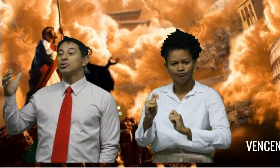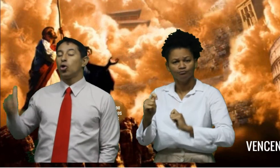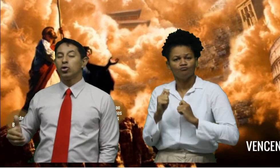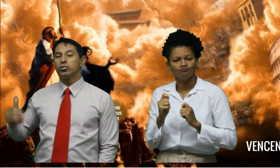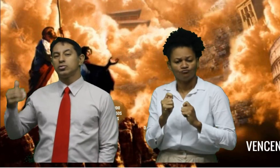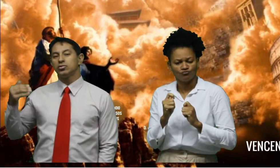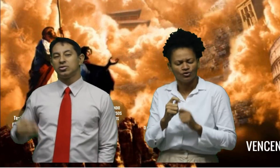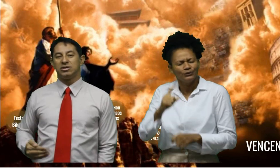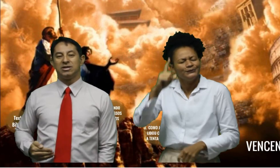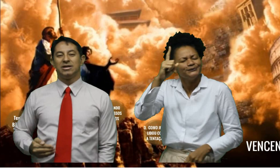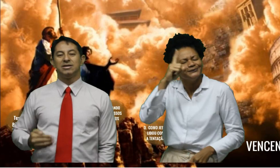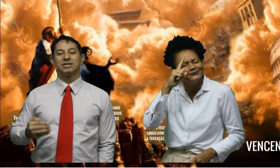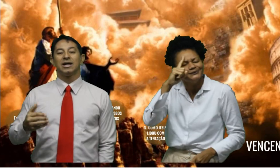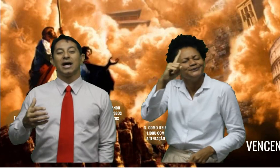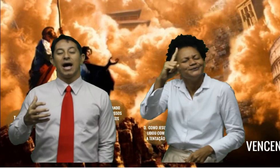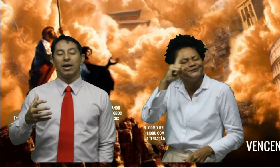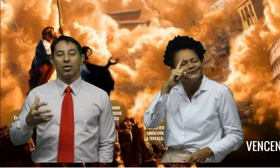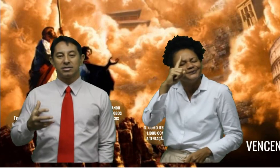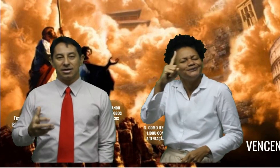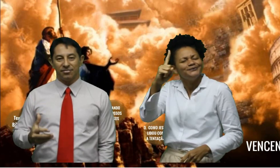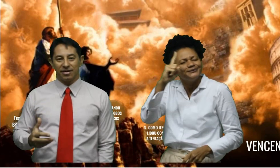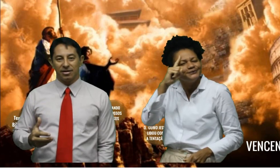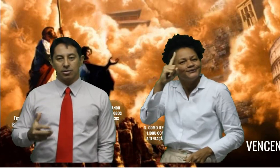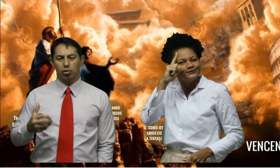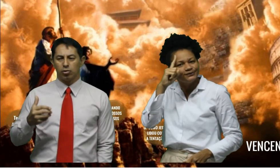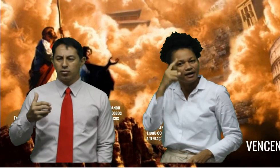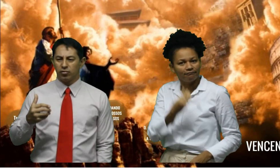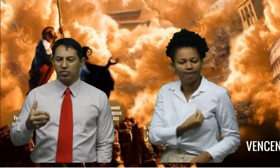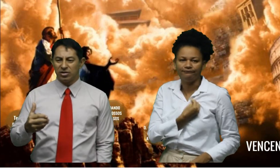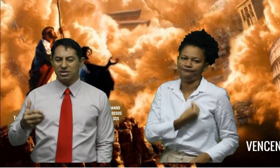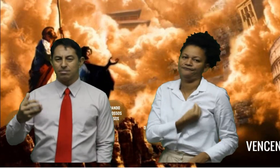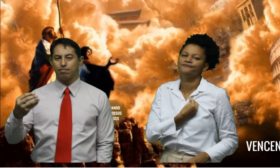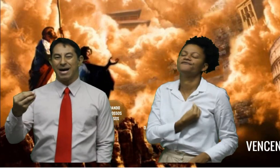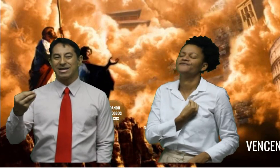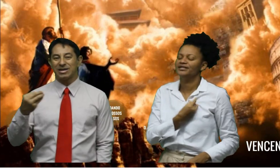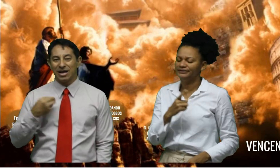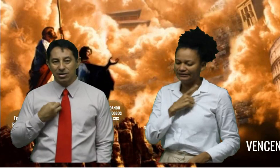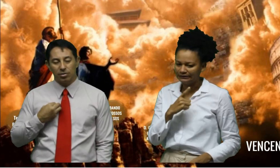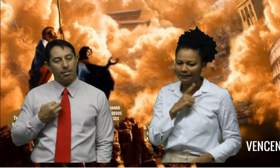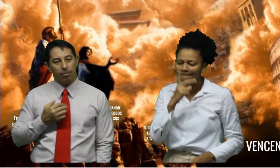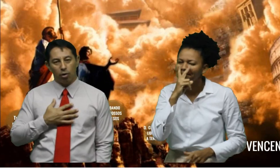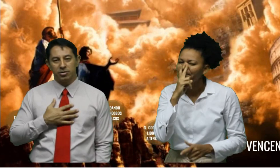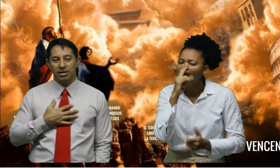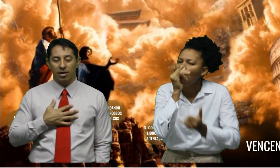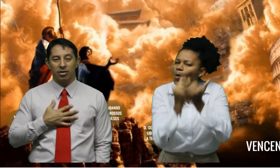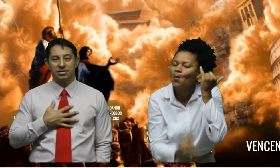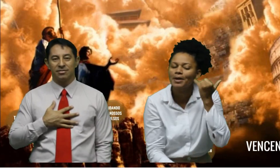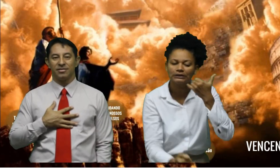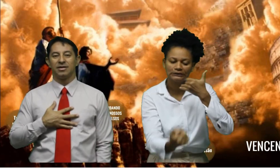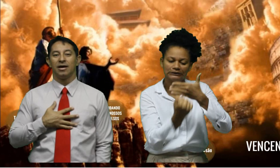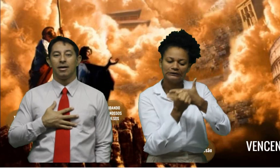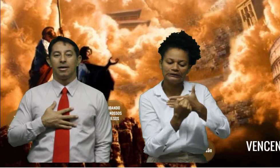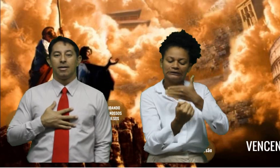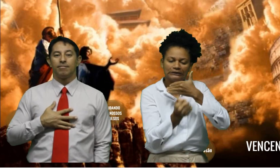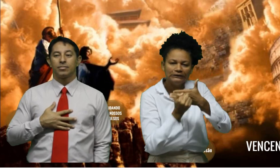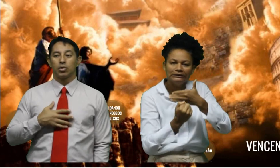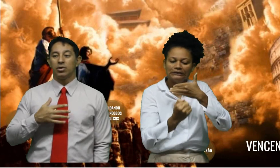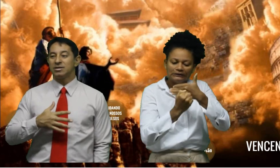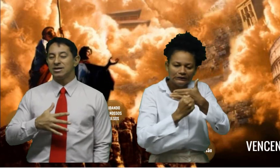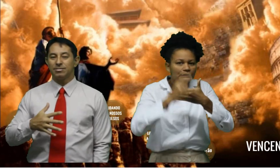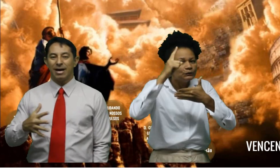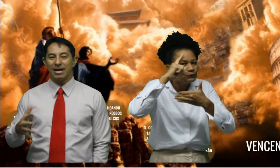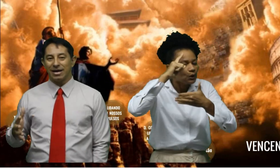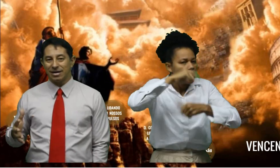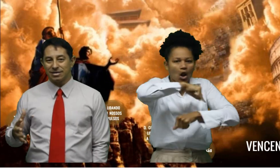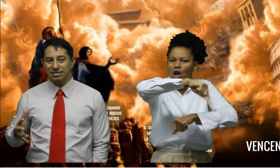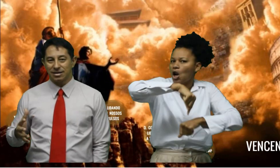está todos os dias na nossa vida, todos os dias batendo na porta da nossa vida.